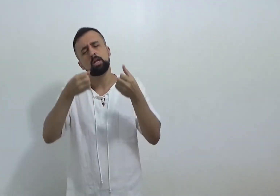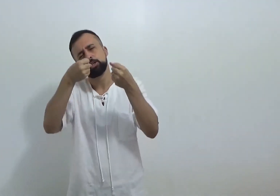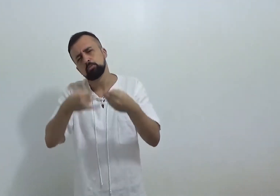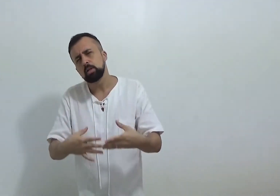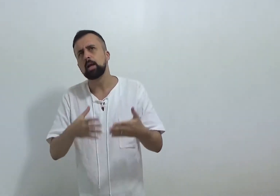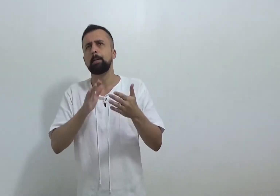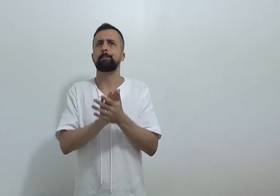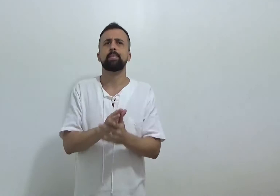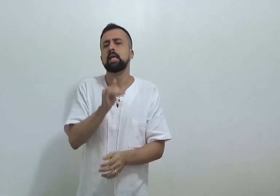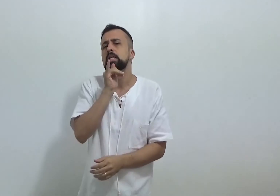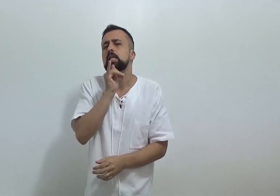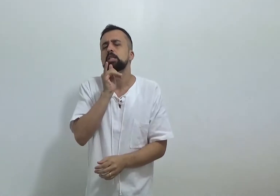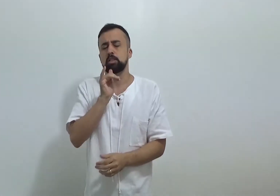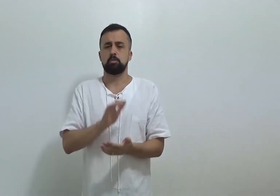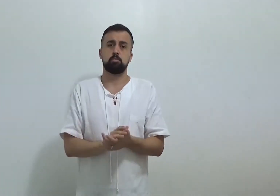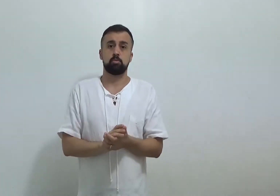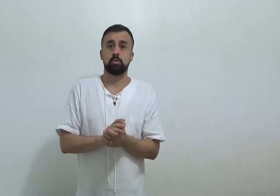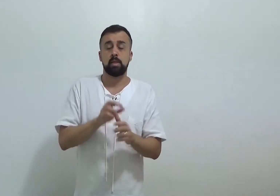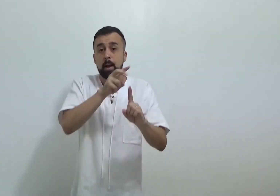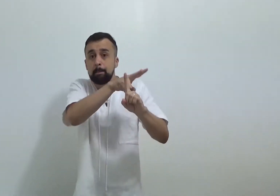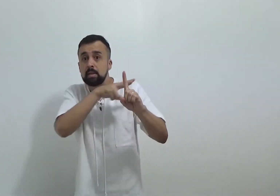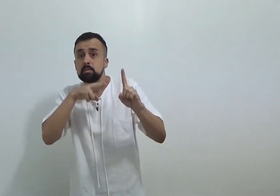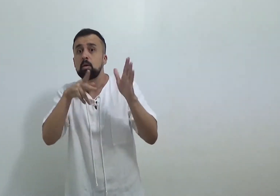Tudo depende da perspectiva.